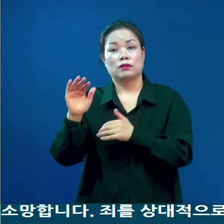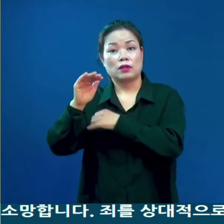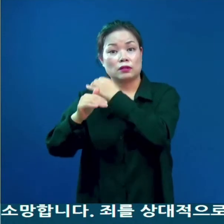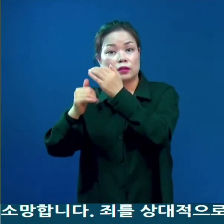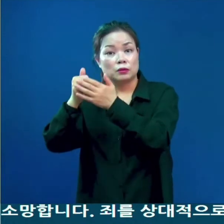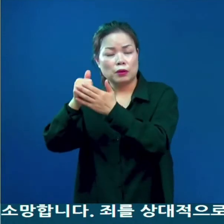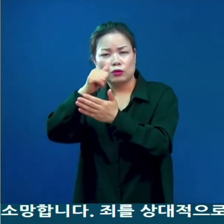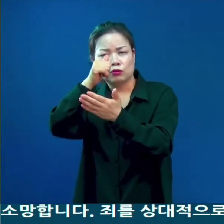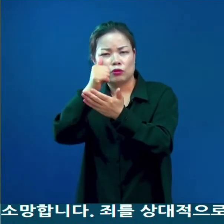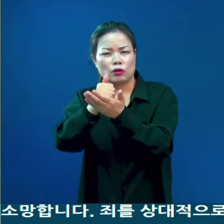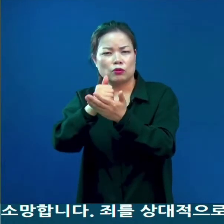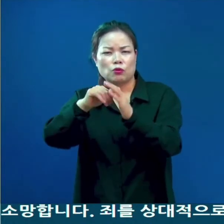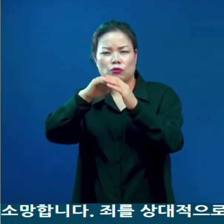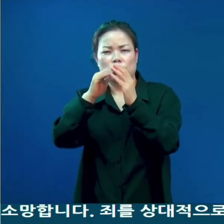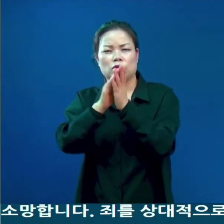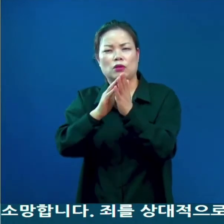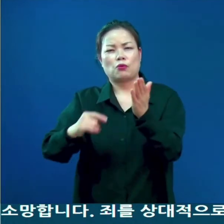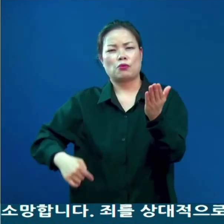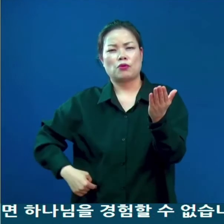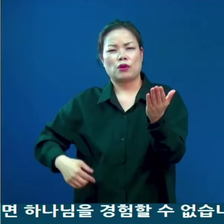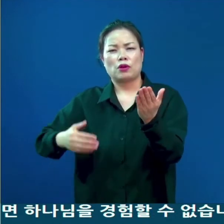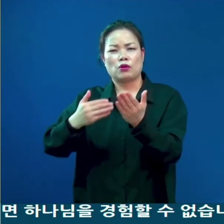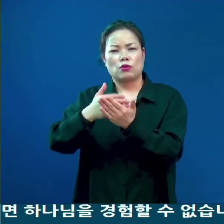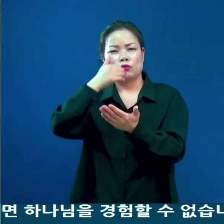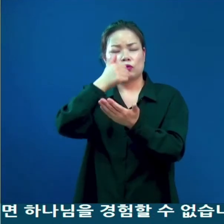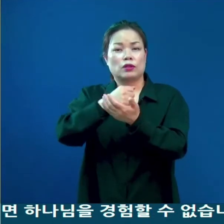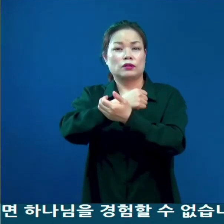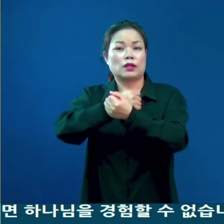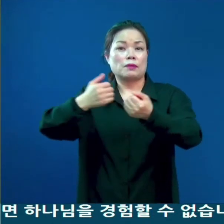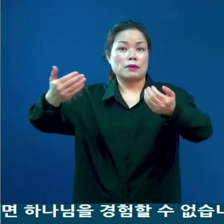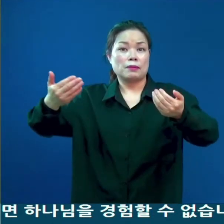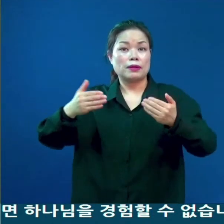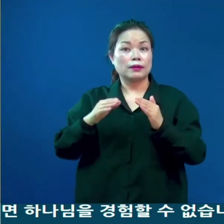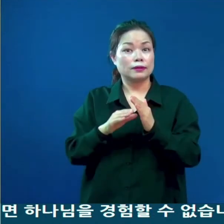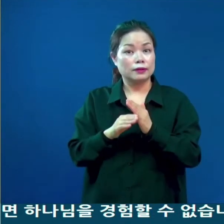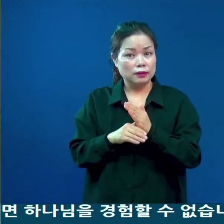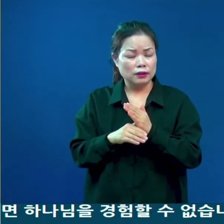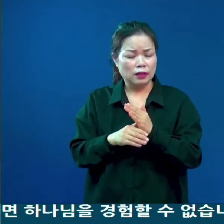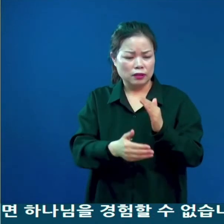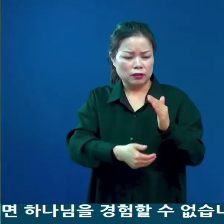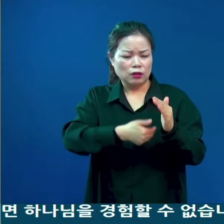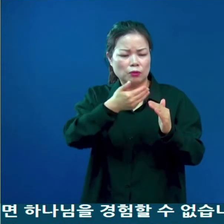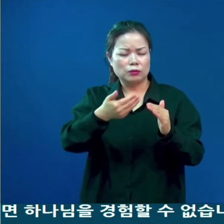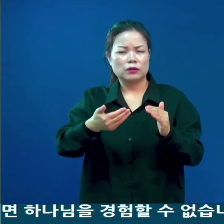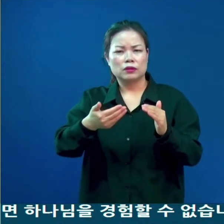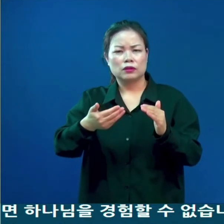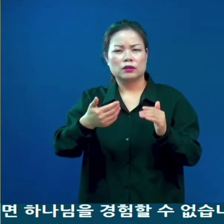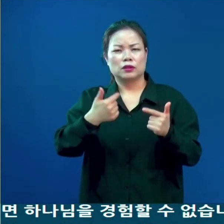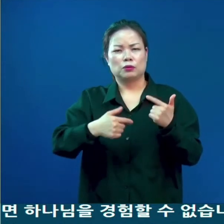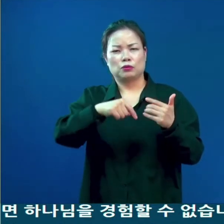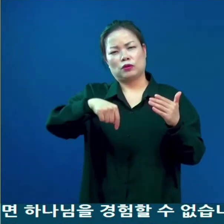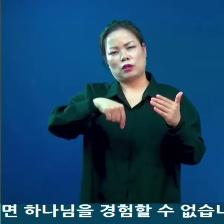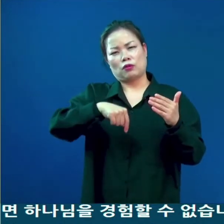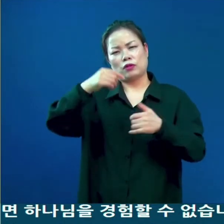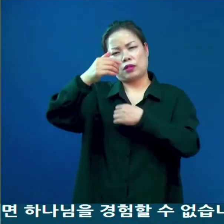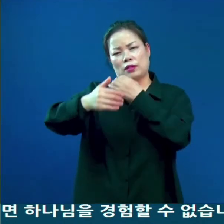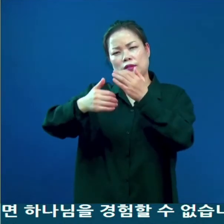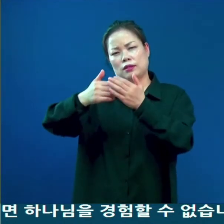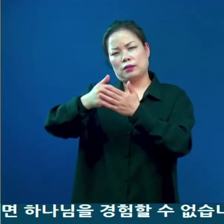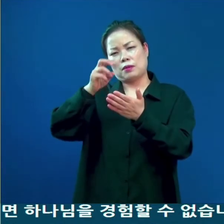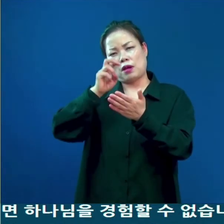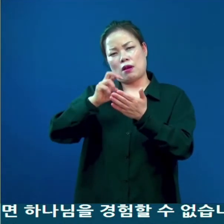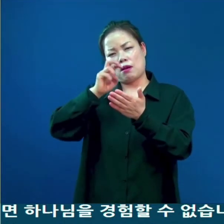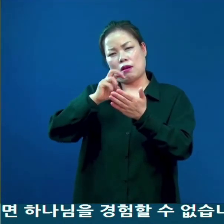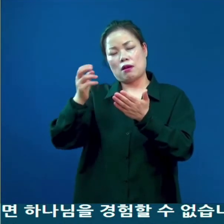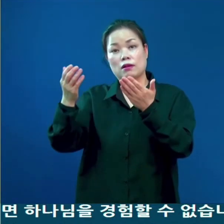앞에 죄를 온전히 회개하고 죄사함을 받았을 때에 넘치는 기쁨 가운데 하나님을